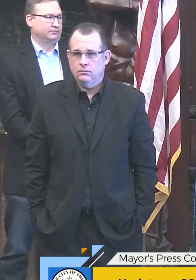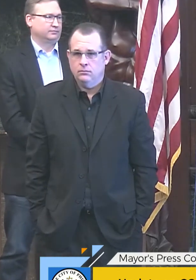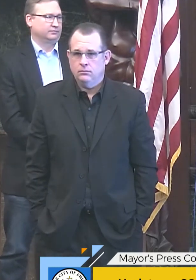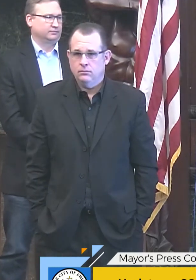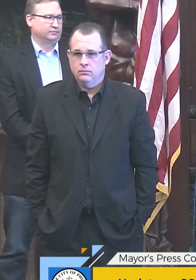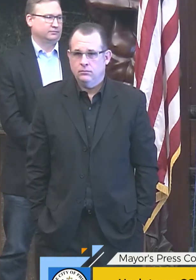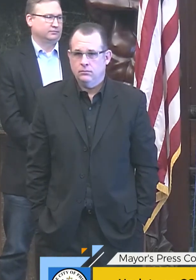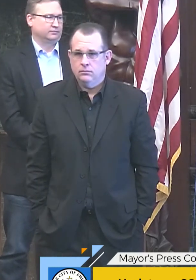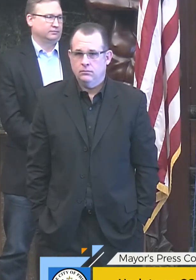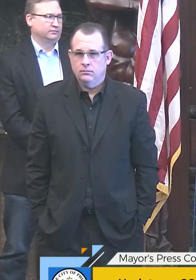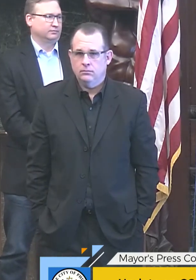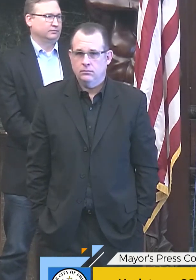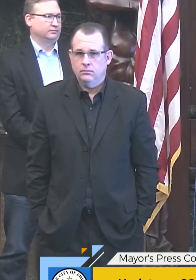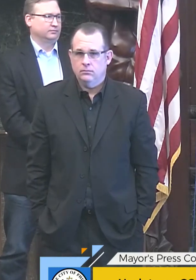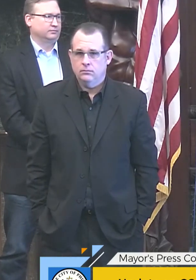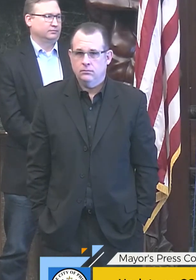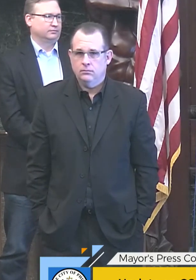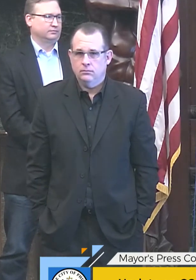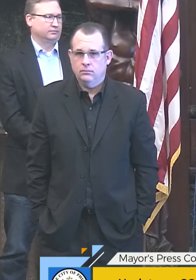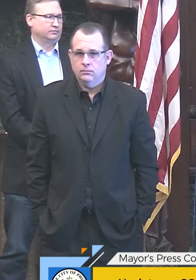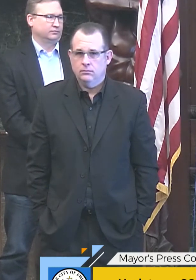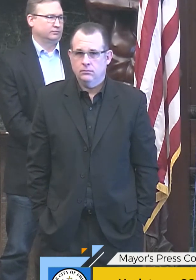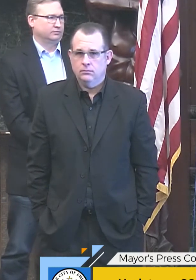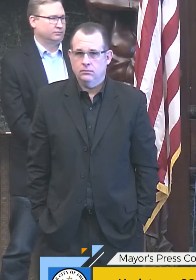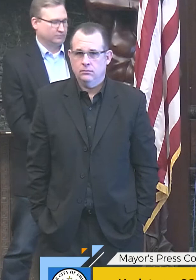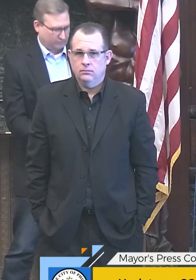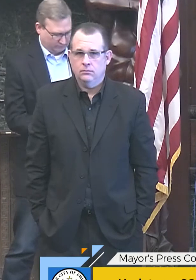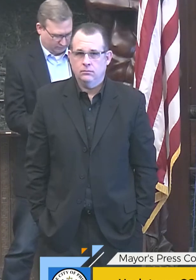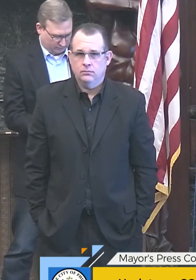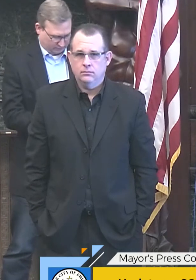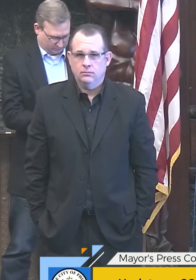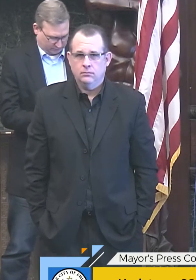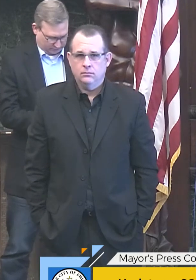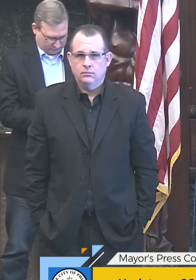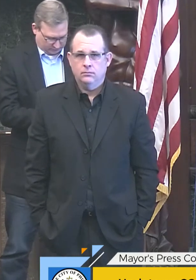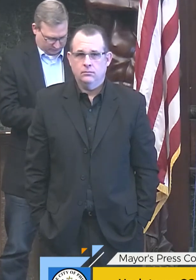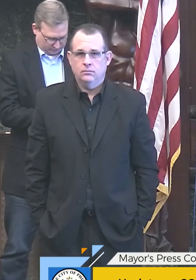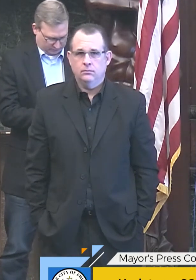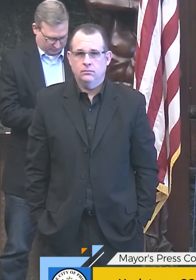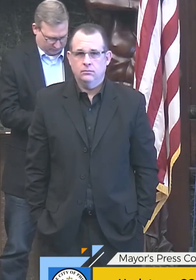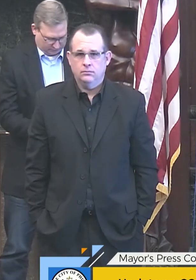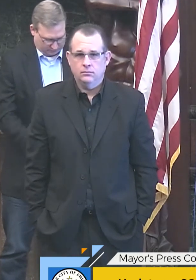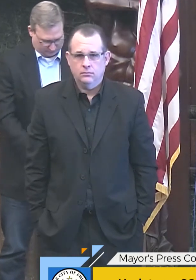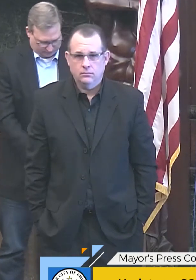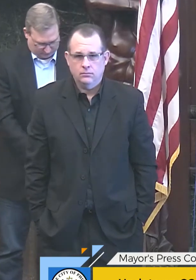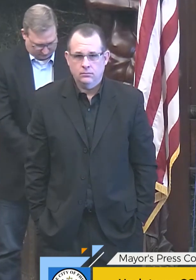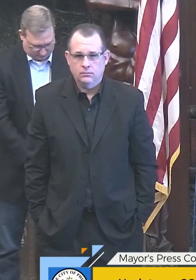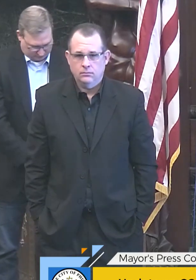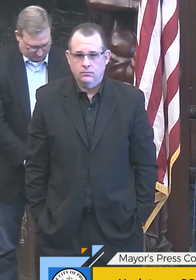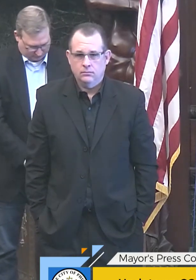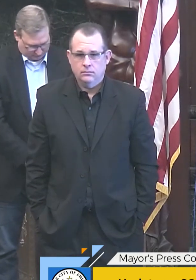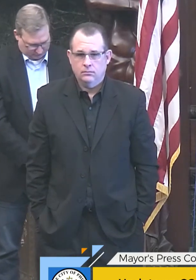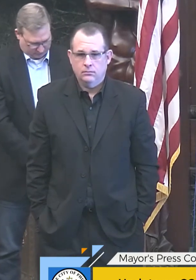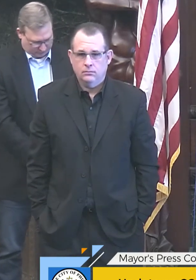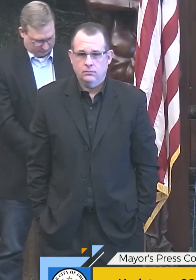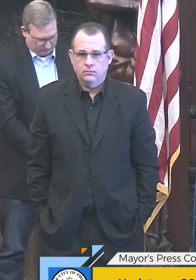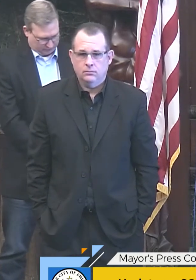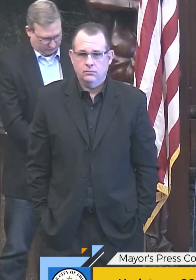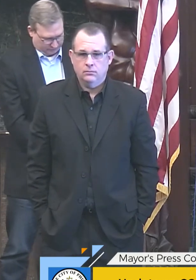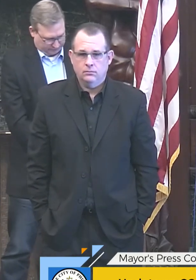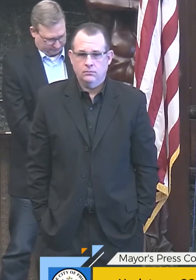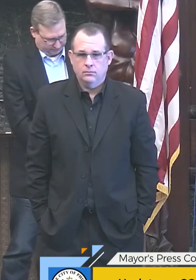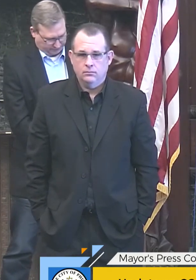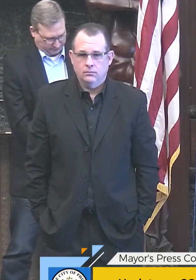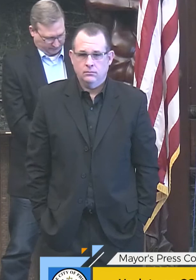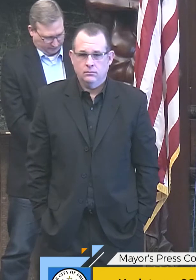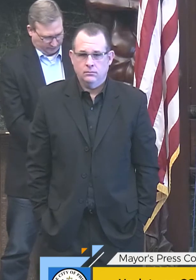causar un escándalo en vía pública. Sabemos que tenemos un problema en el área de Kensington y tratamos de encontrar alojamiento para la gente que vive ahí, para que pueda